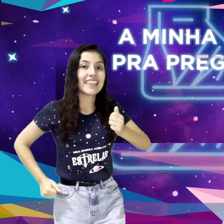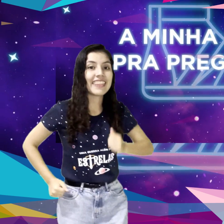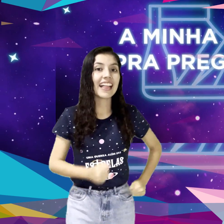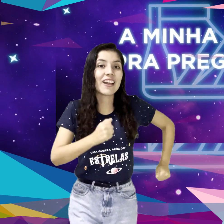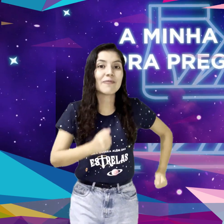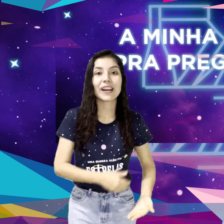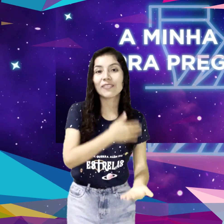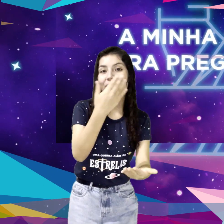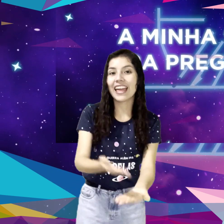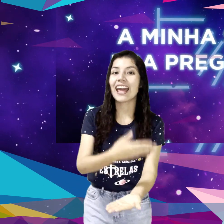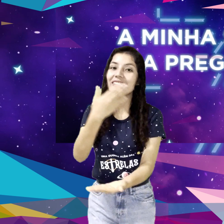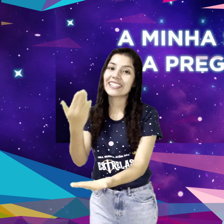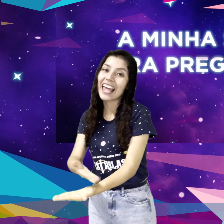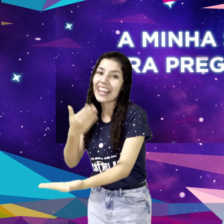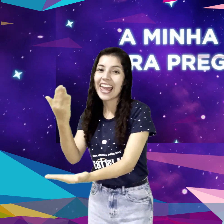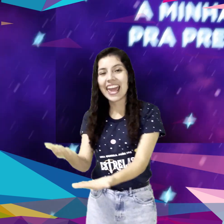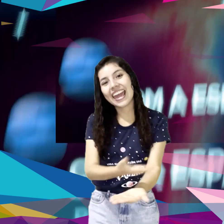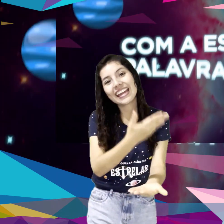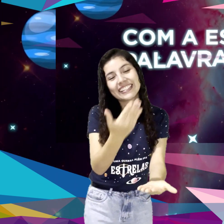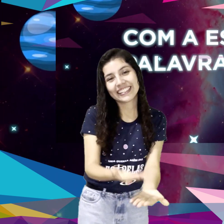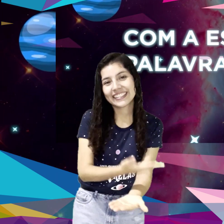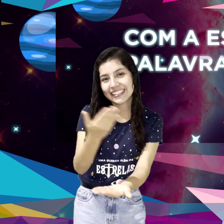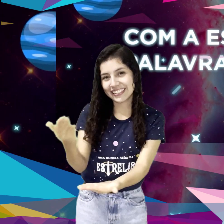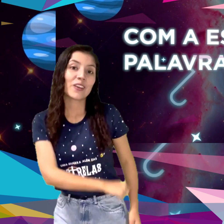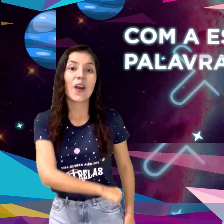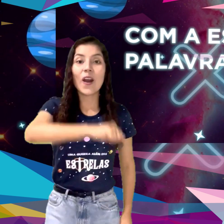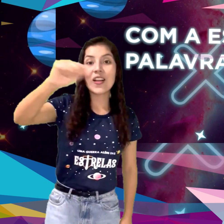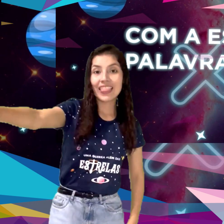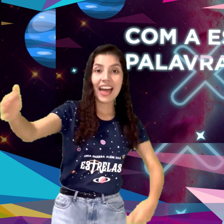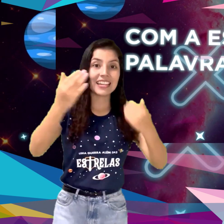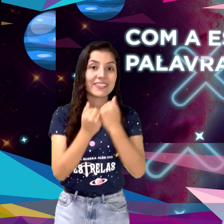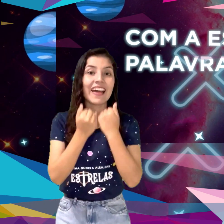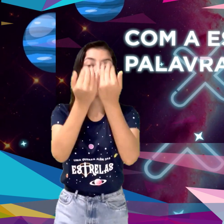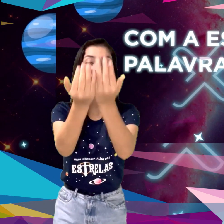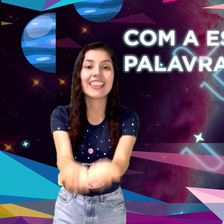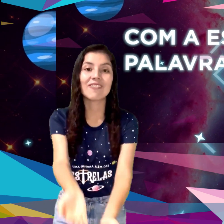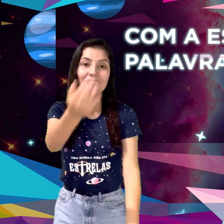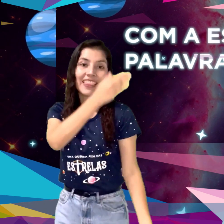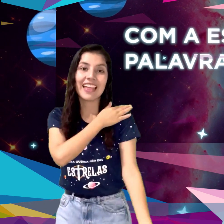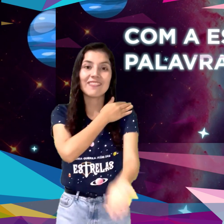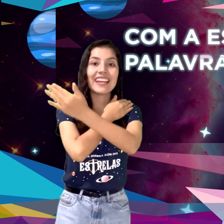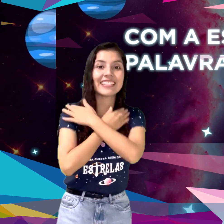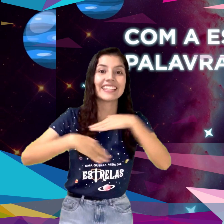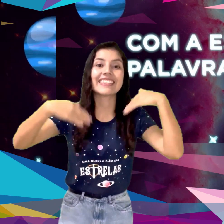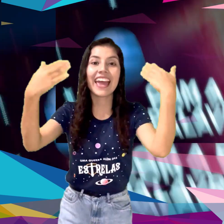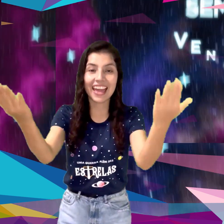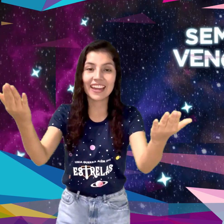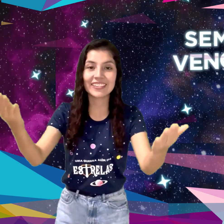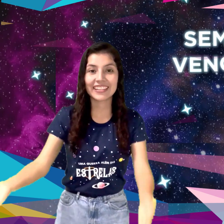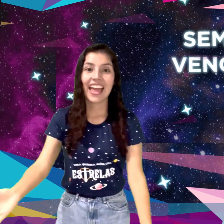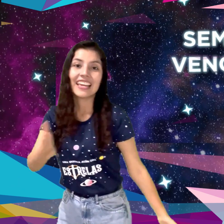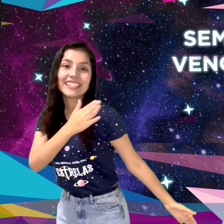minha sandália pra pregar usarei Com a espada da palavra de